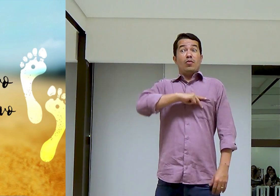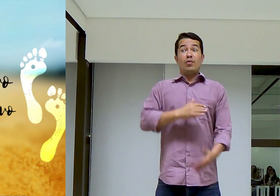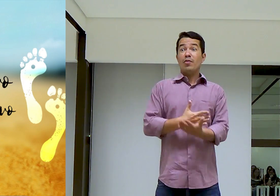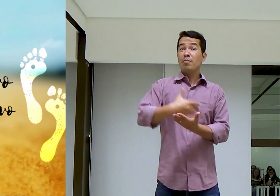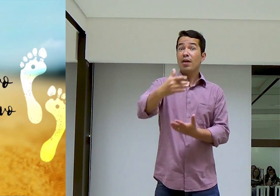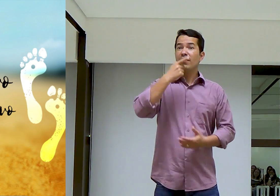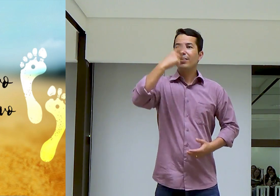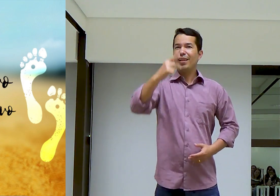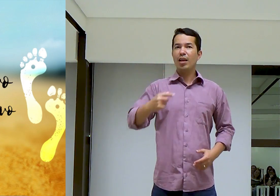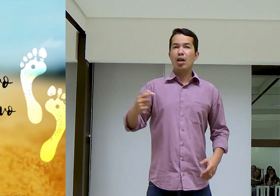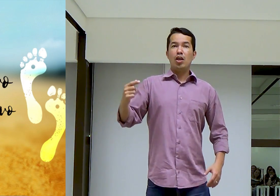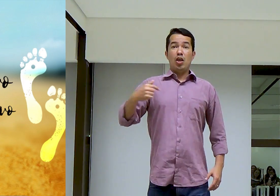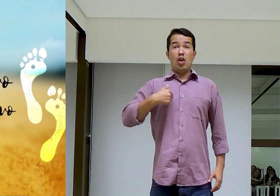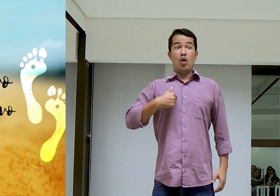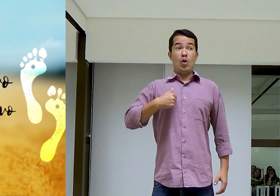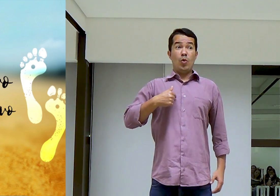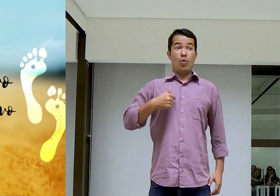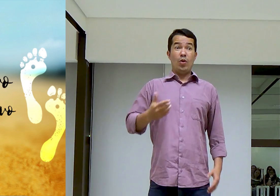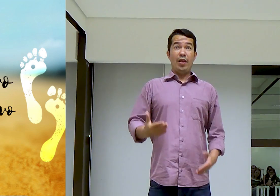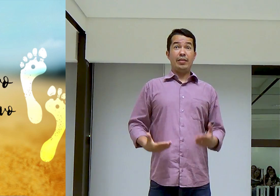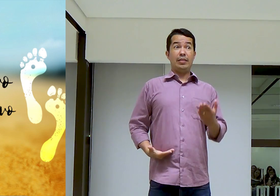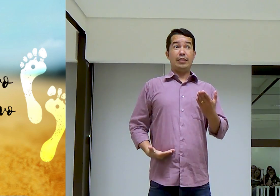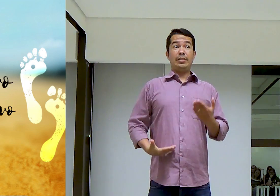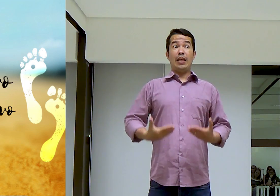Paulo diz o quê? Falando o quê? Eu,